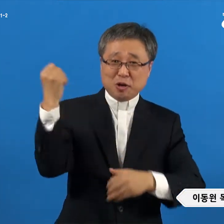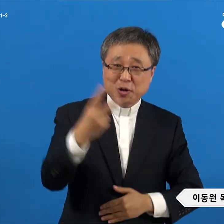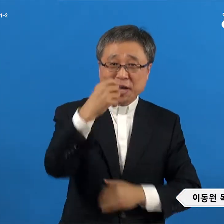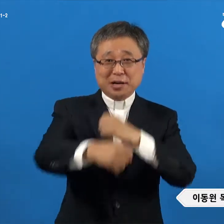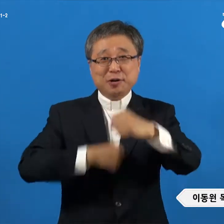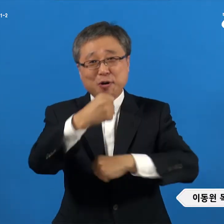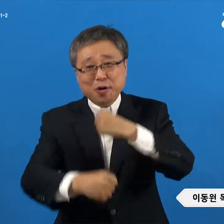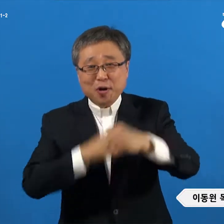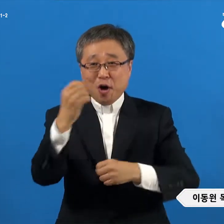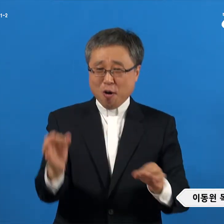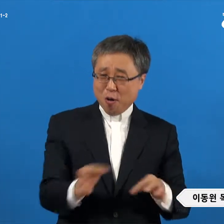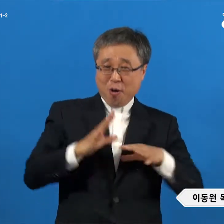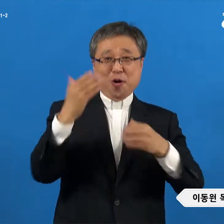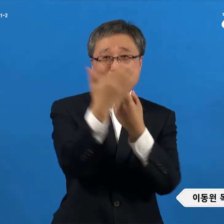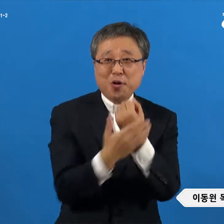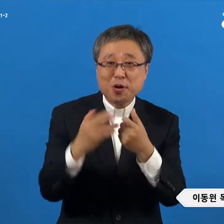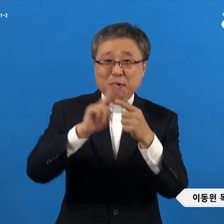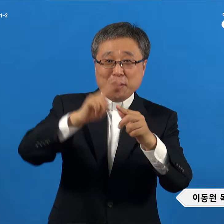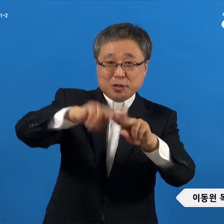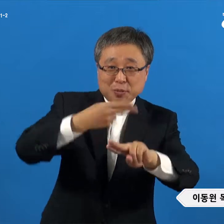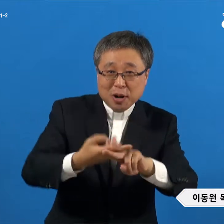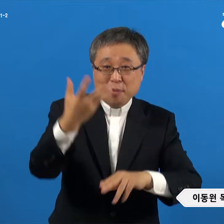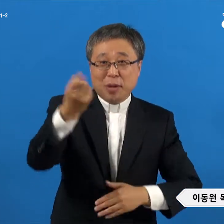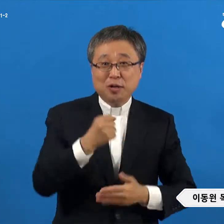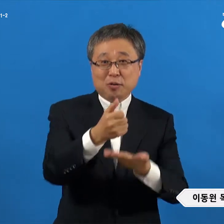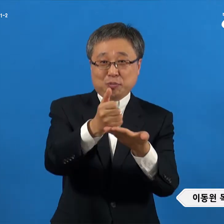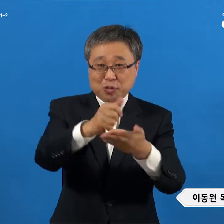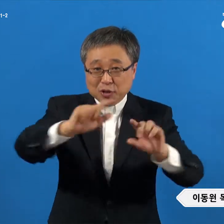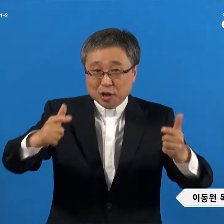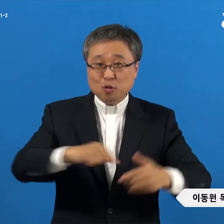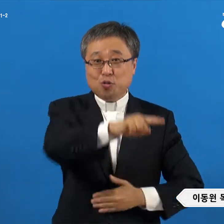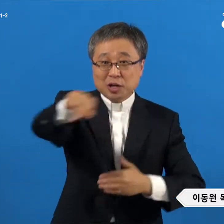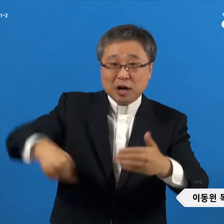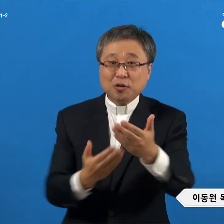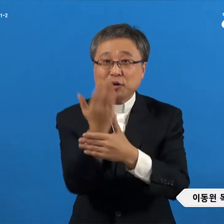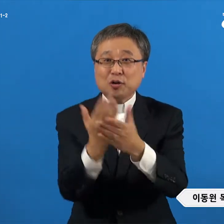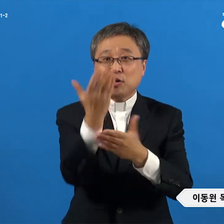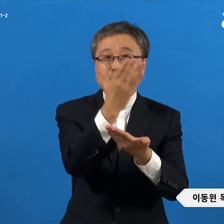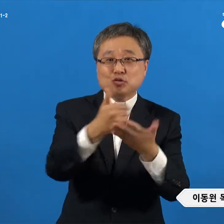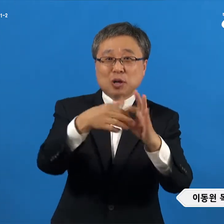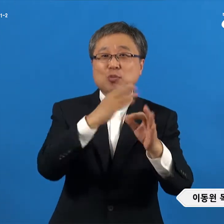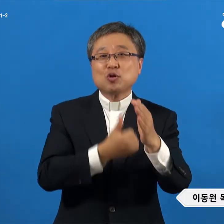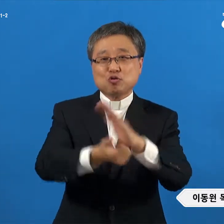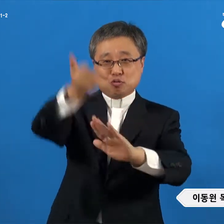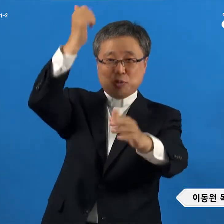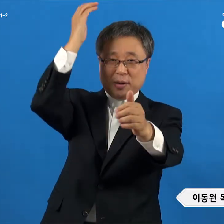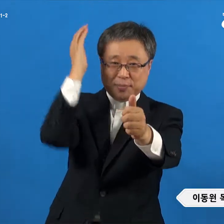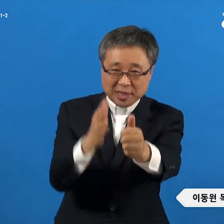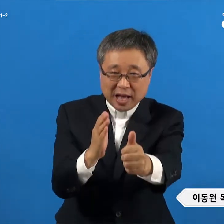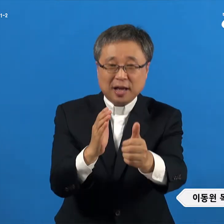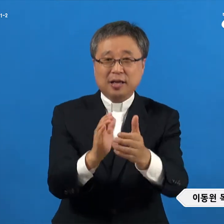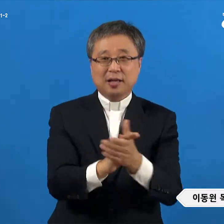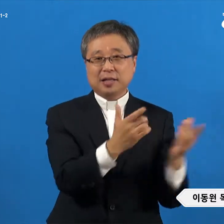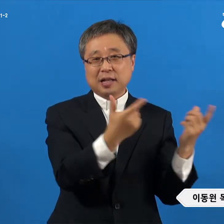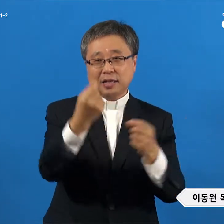자유의 놀라운 은혜와 선물을 받는 분들이 우리 가운데 일어나기를 주의 이름으로 축복합니다. 기도하시겠습니다.